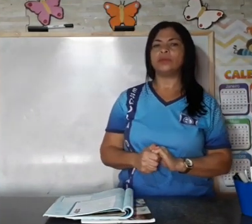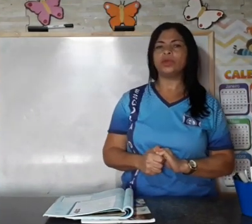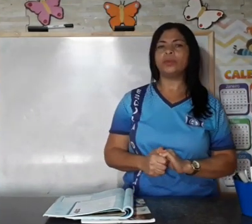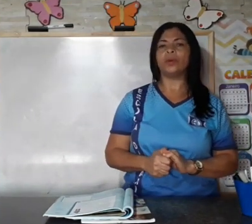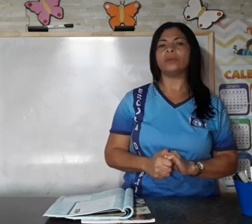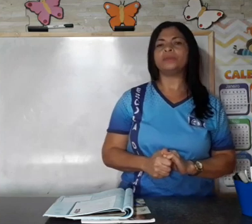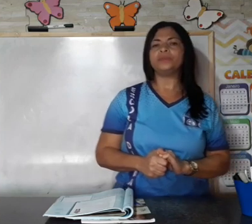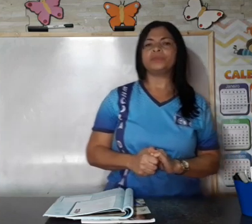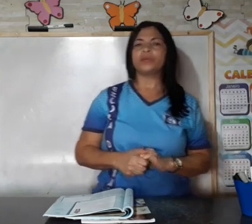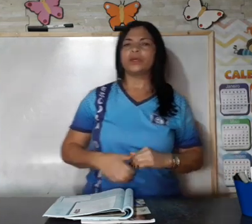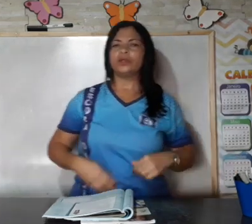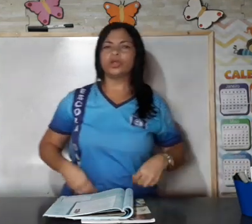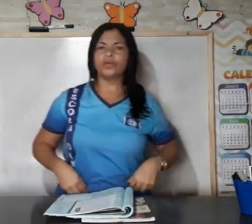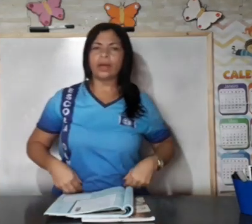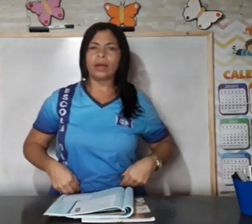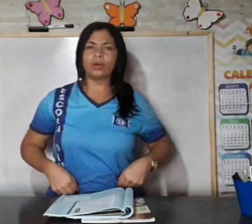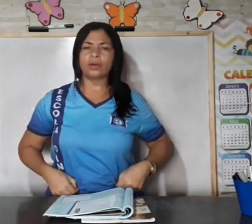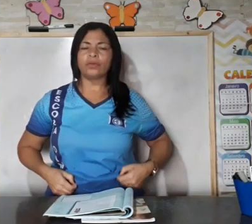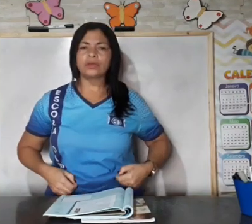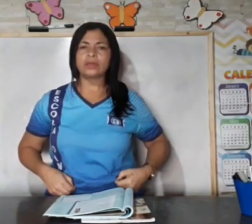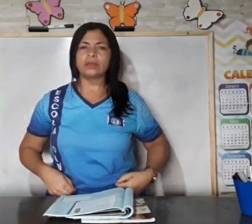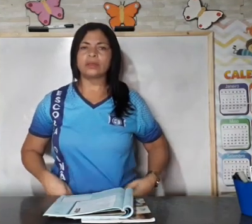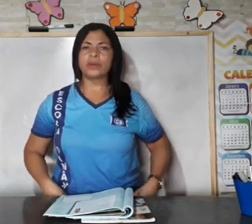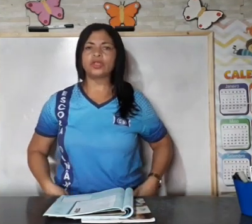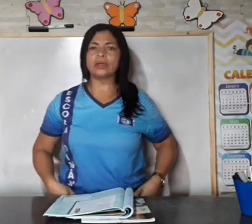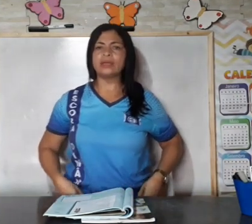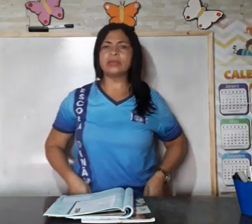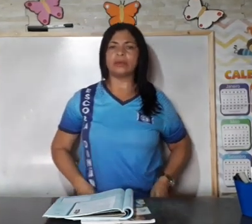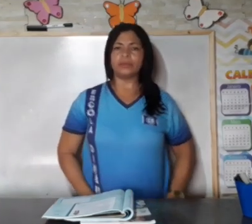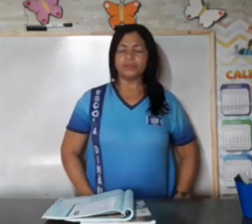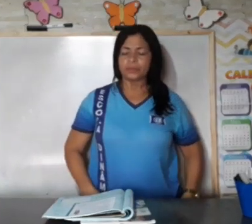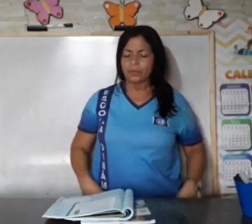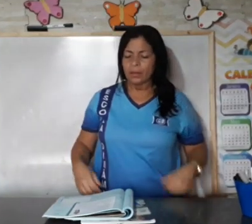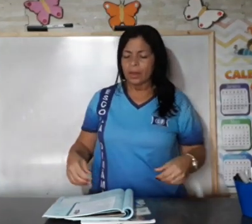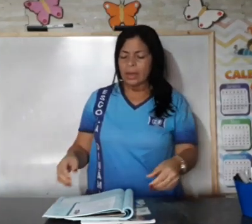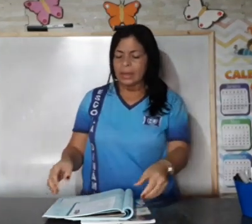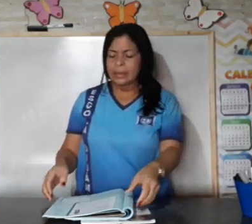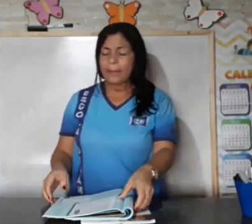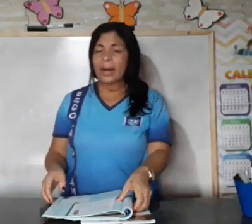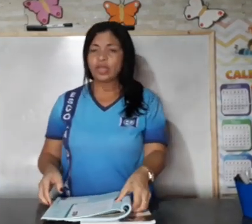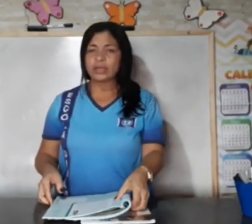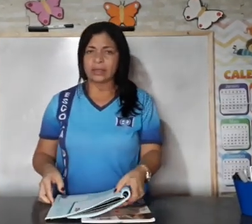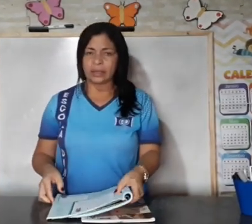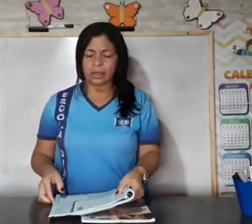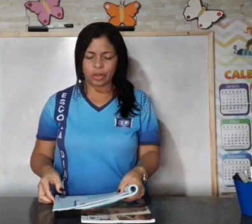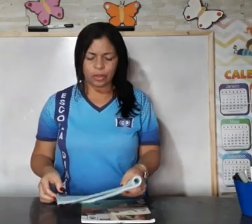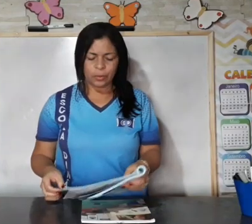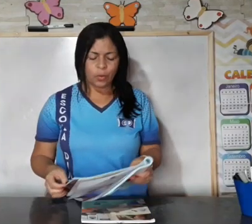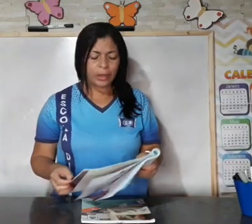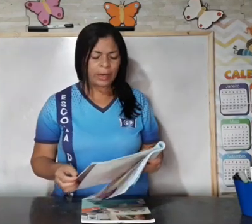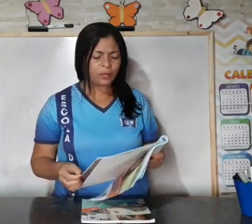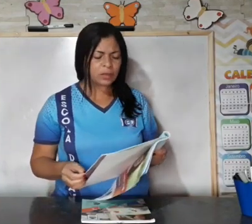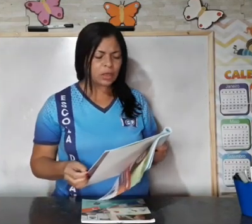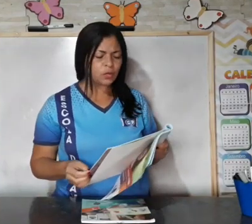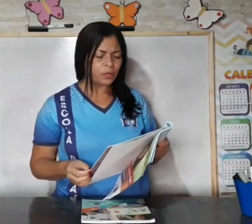Muito bom. Deixa eu falar agora com vocês. Preste atenção. Na página seguinte, o que é que vocês vão